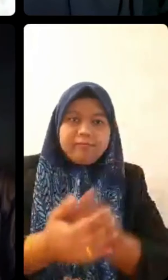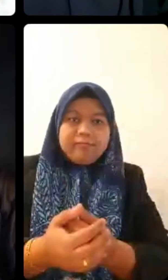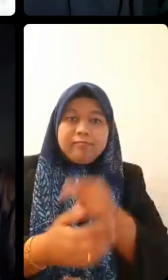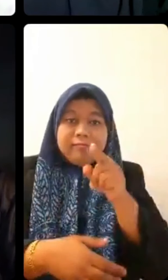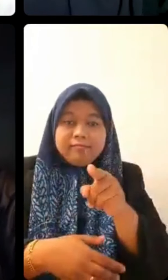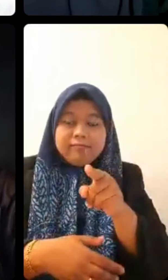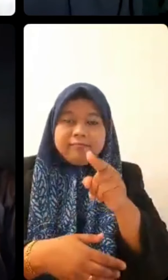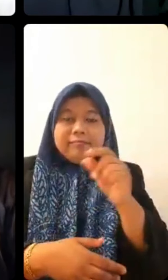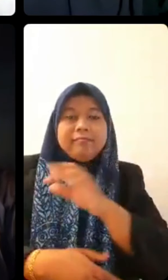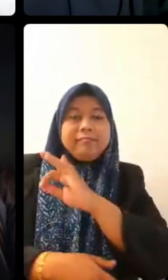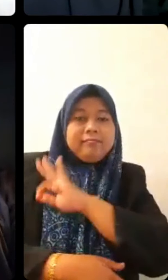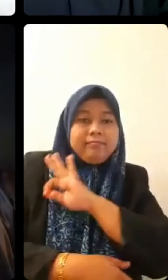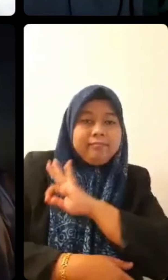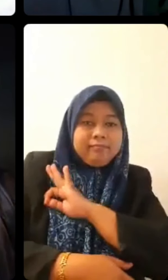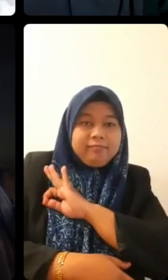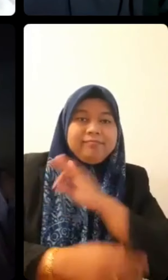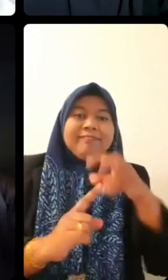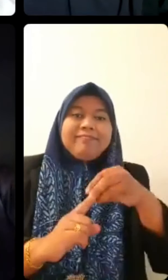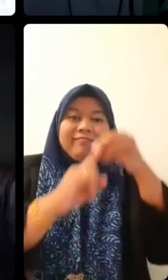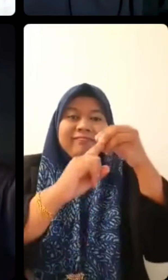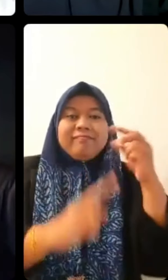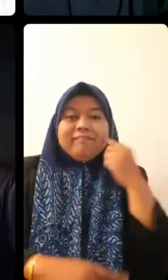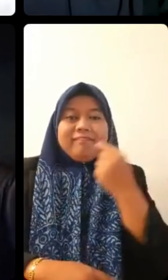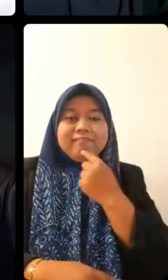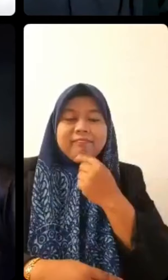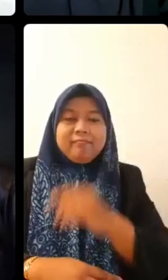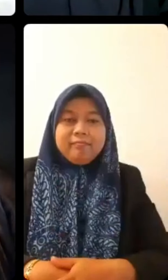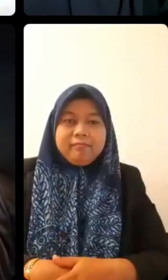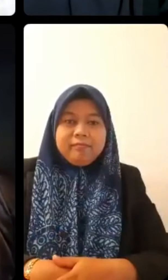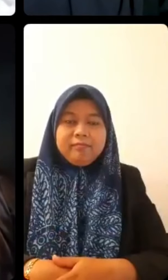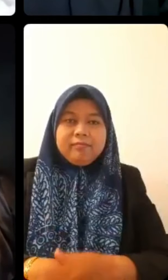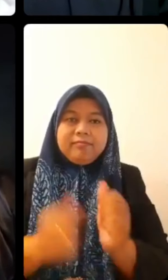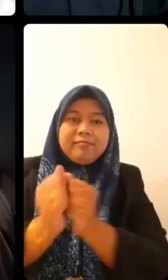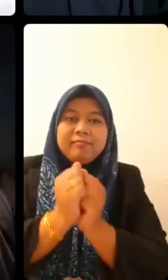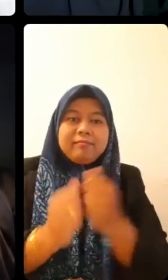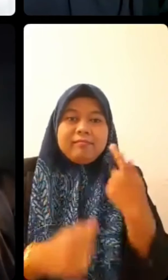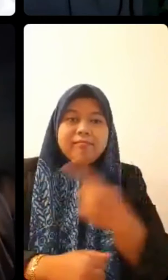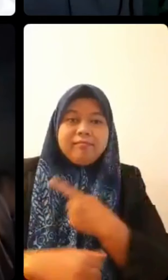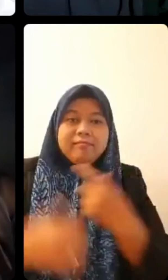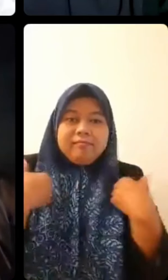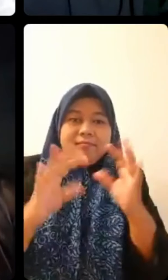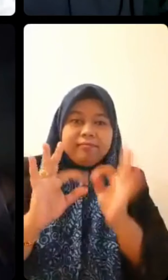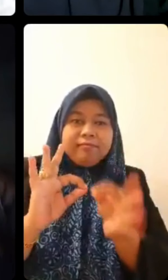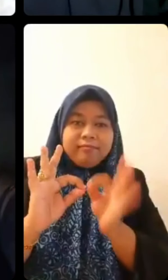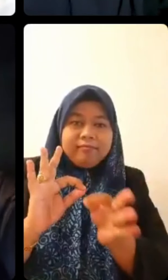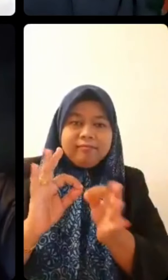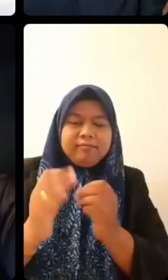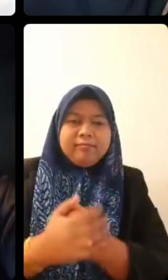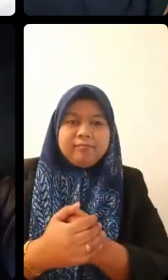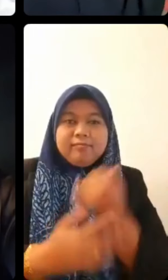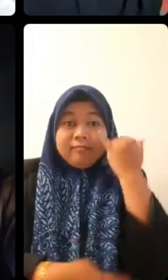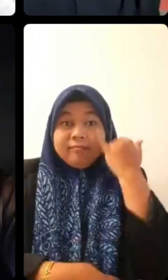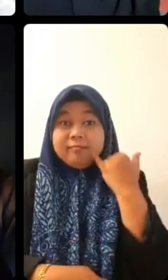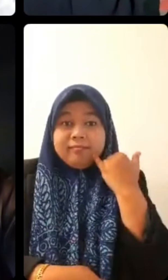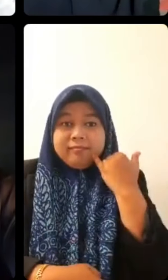bisu. Turut bersama kita pada hari ini adalah Puan Azlina Kamal Bashar selaku jurubahasa